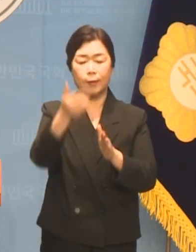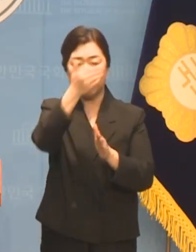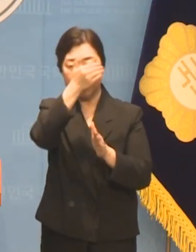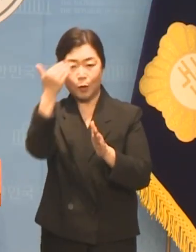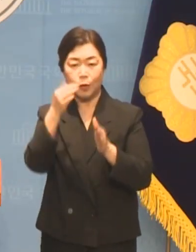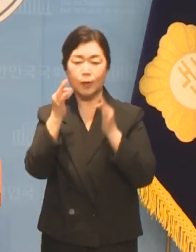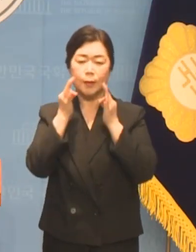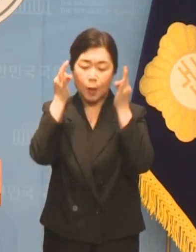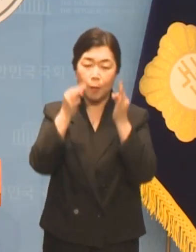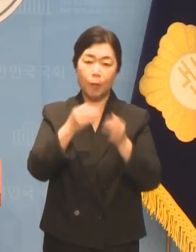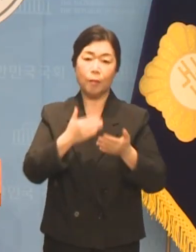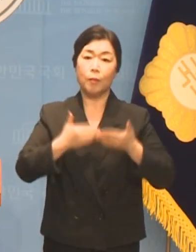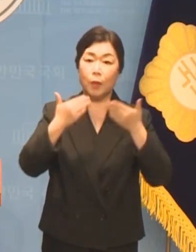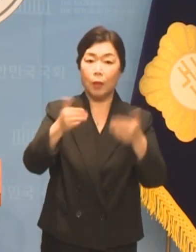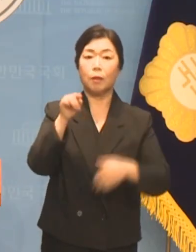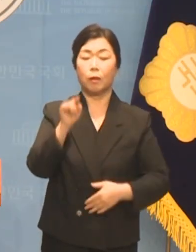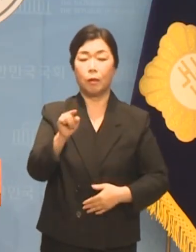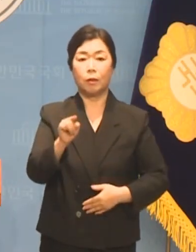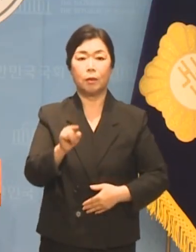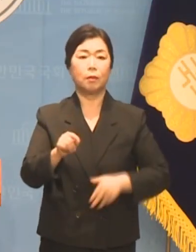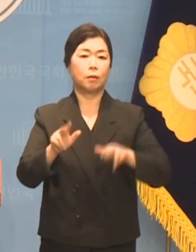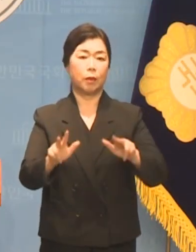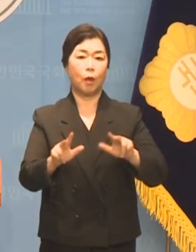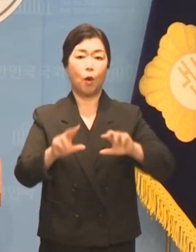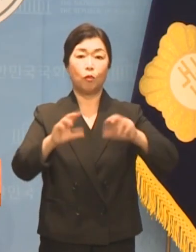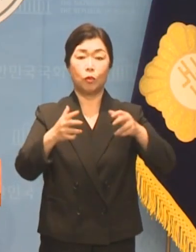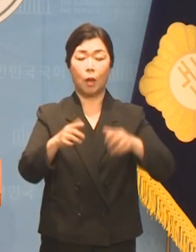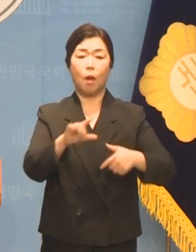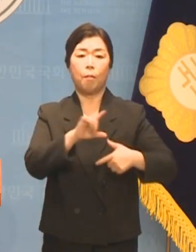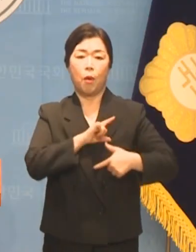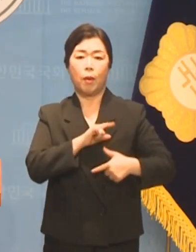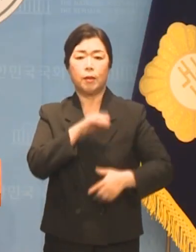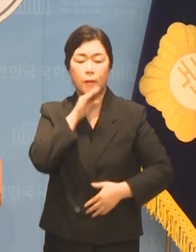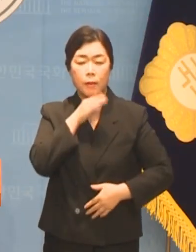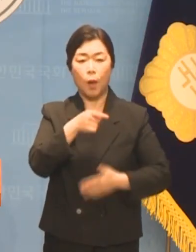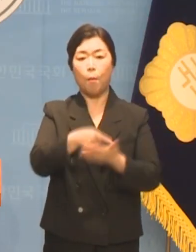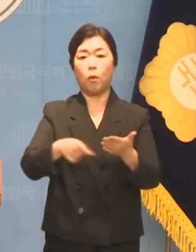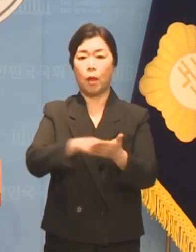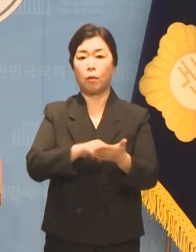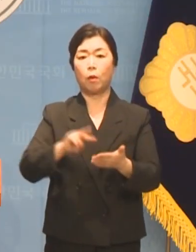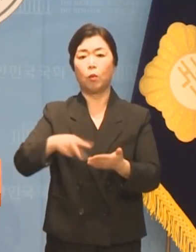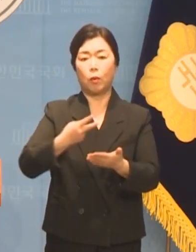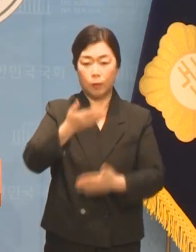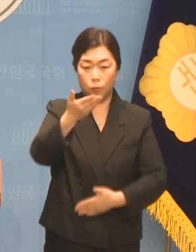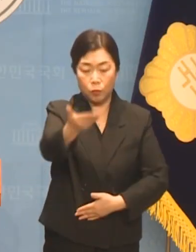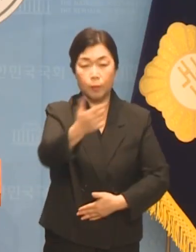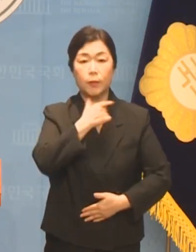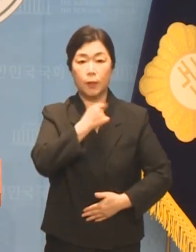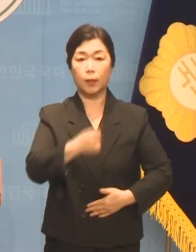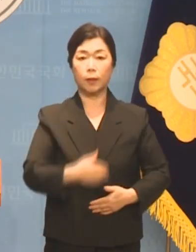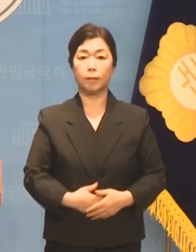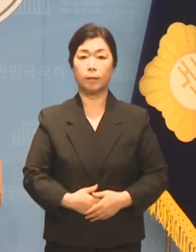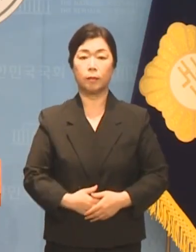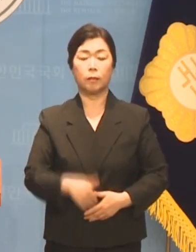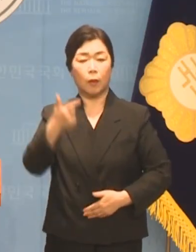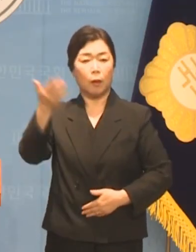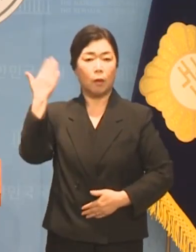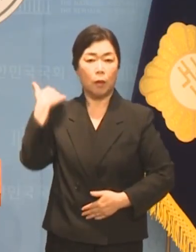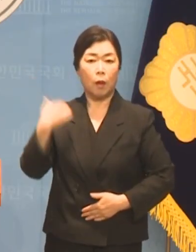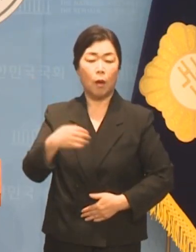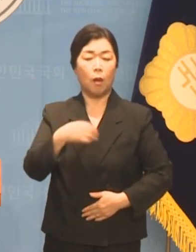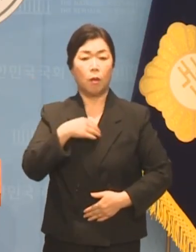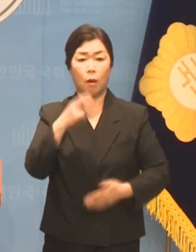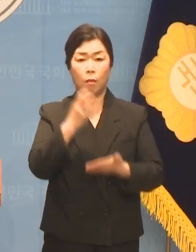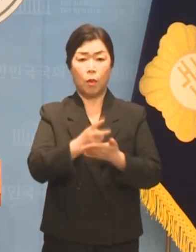땀과 헌신, 이제 국가가 명예와 실질적 보상으로 돌려드리겠습니다. 과거 위헌